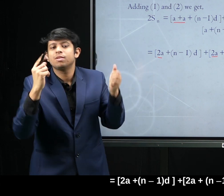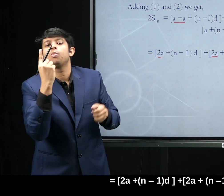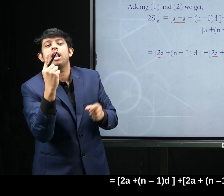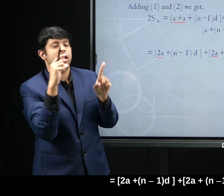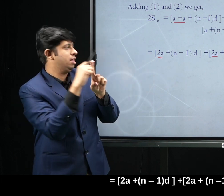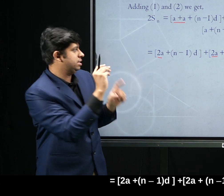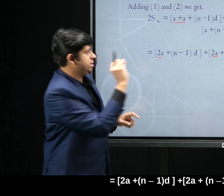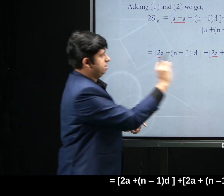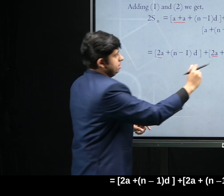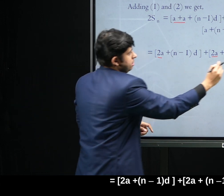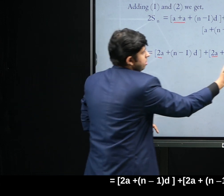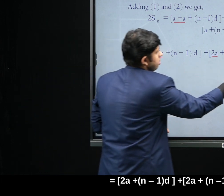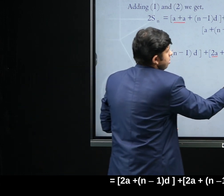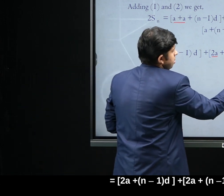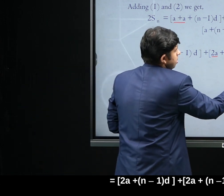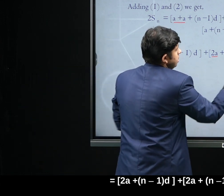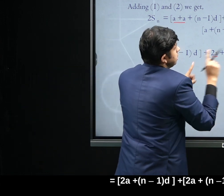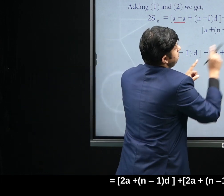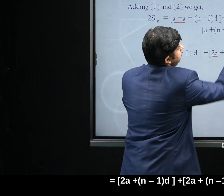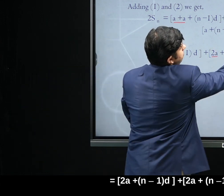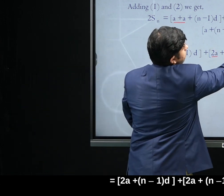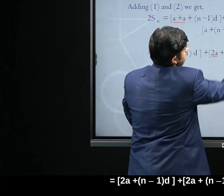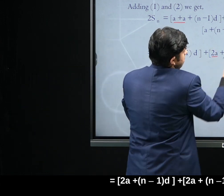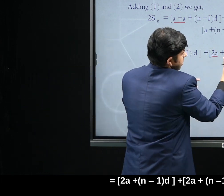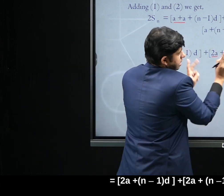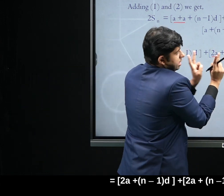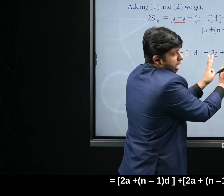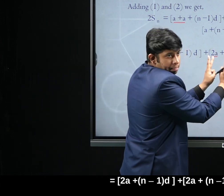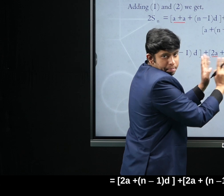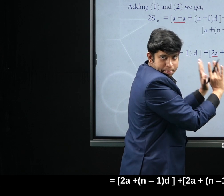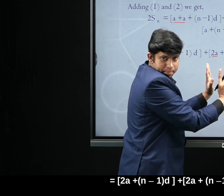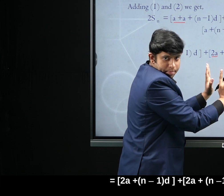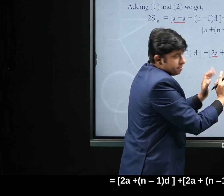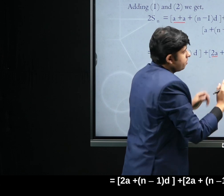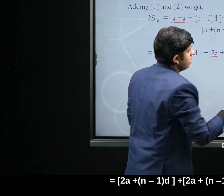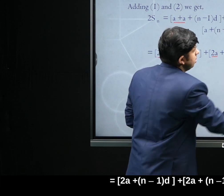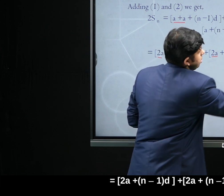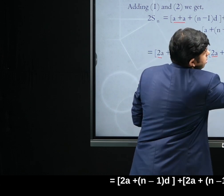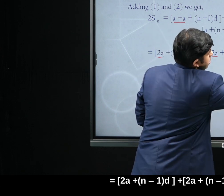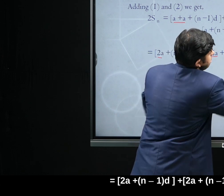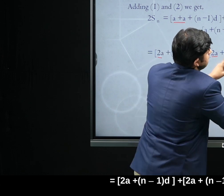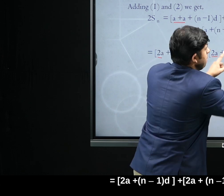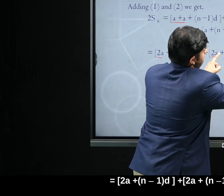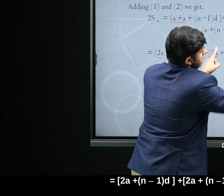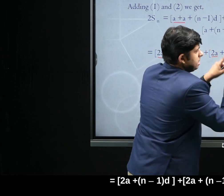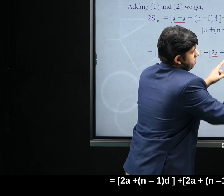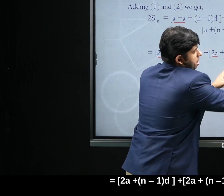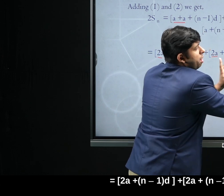ప్లస్ n-1 ఇంటూ D ప్లస్ 2A ప్లస్ n-1 ఇంటూ D ప్లస్ అండ్ సో